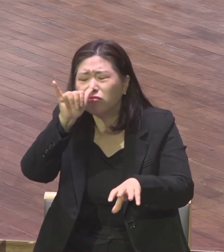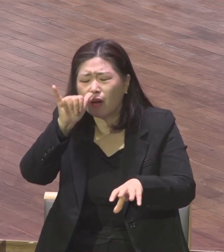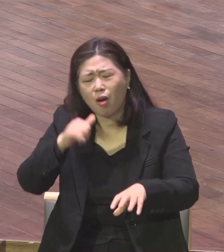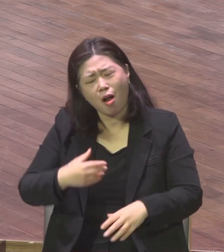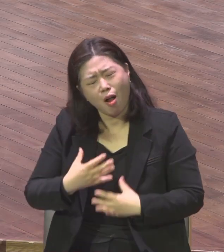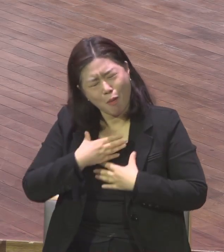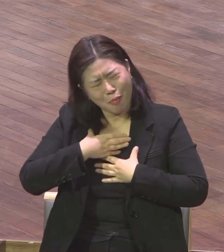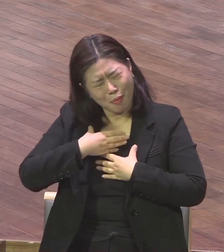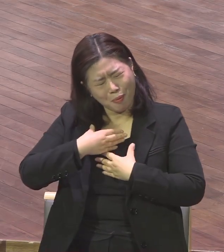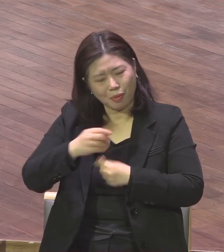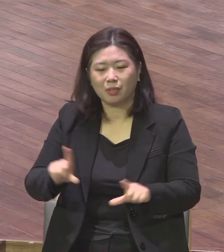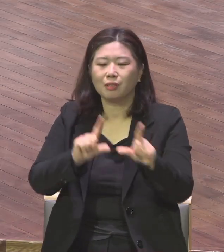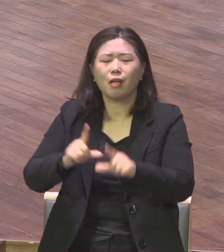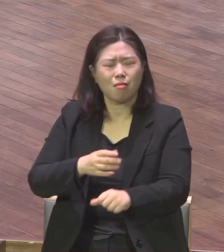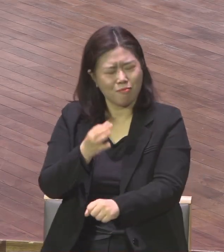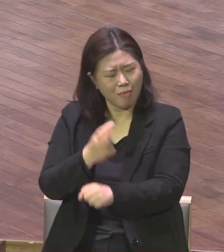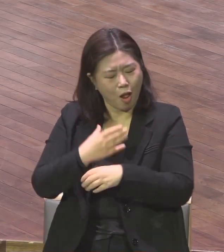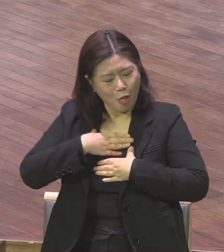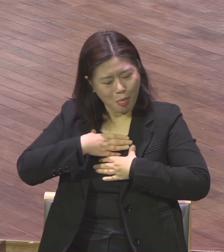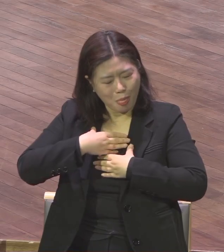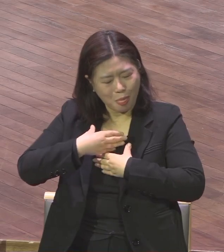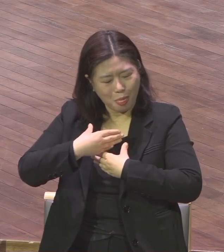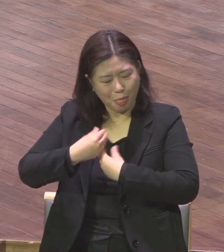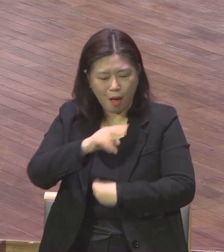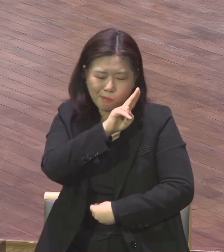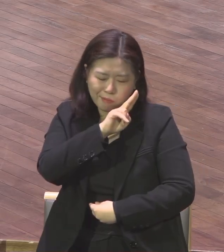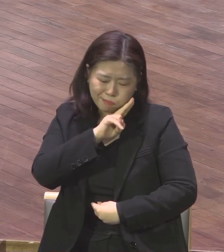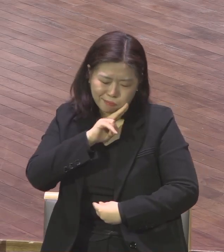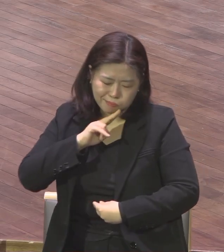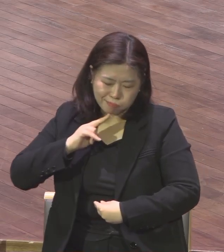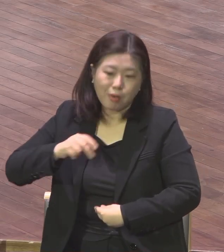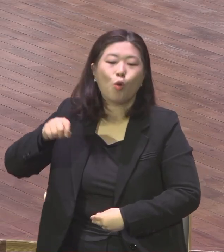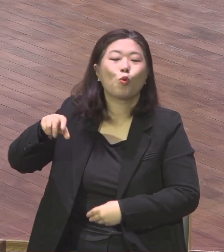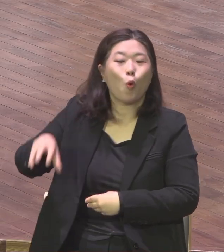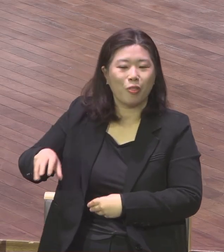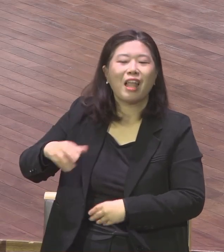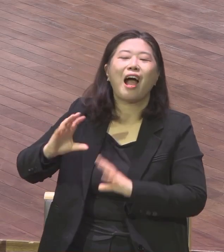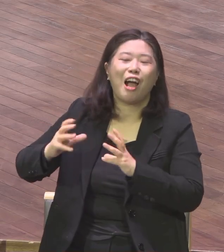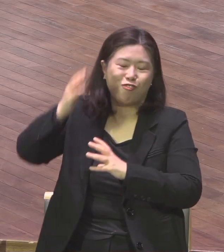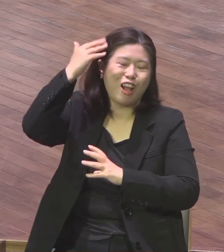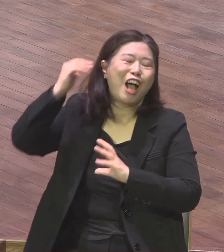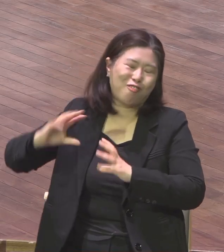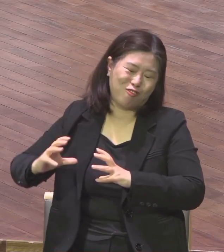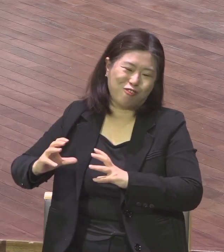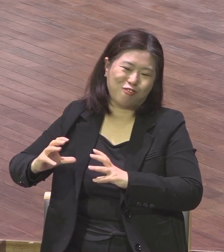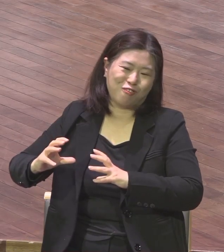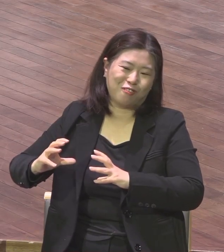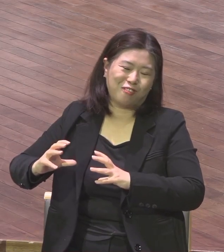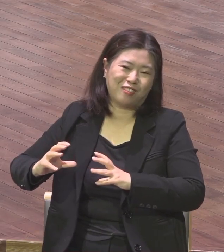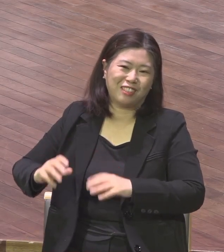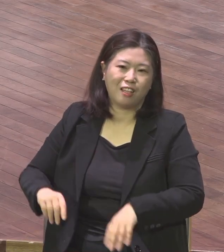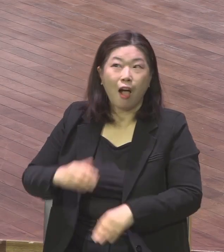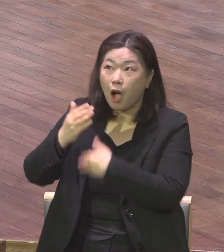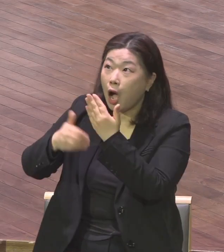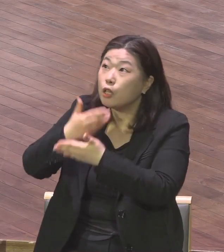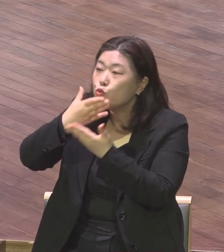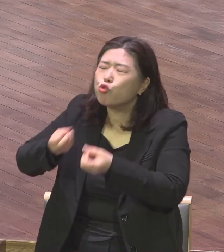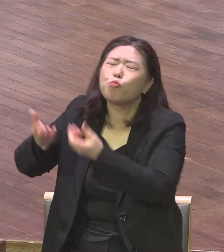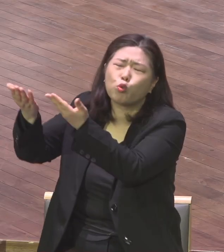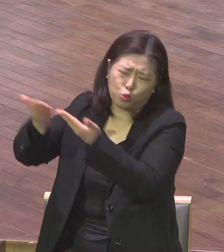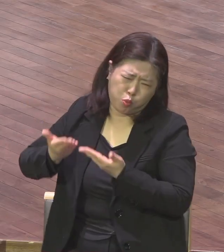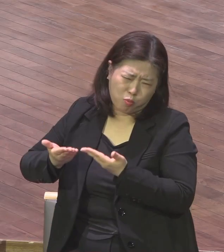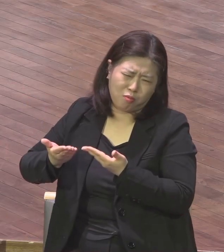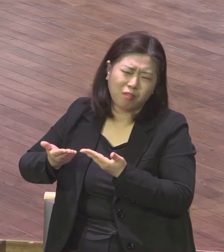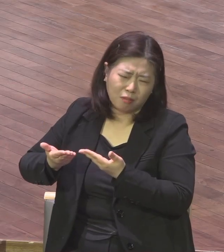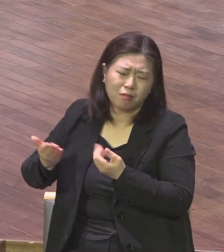저는 그래 확신합니다. 어떤 사람이 대통령이 돼도 이 나라 마음대로 못한다. 왜냐? 기도하는 사람이 있기